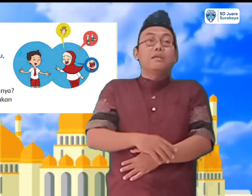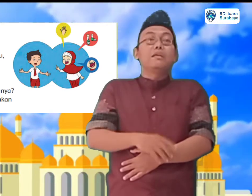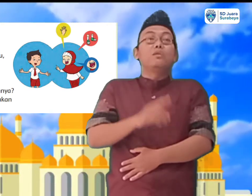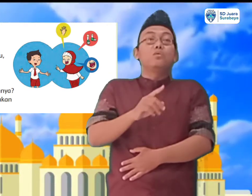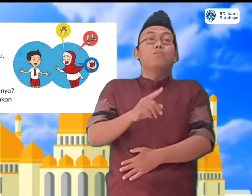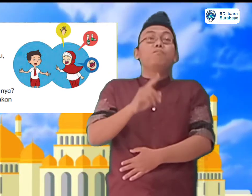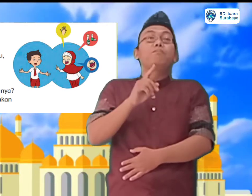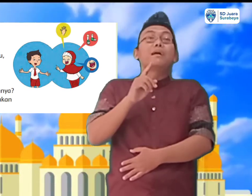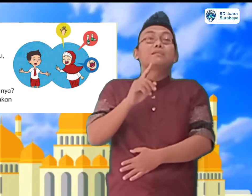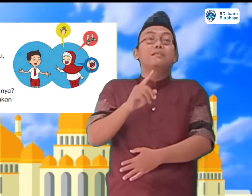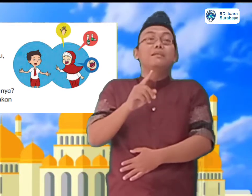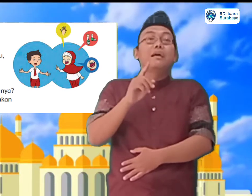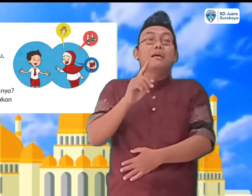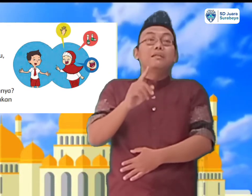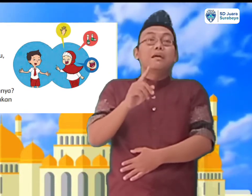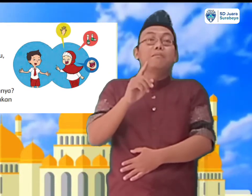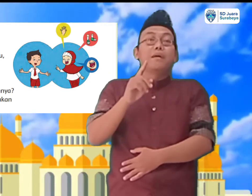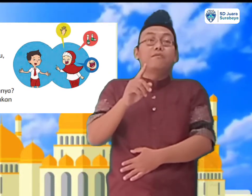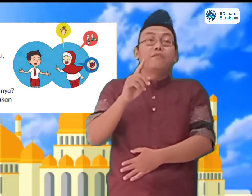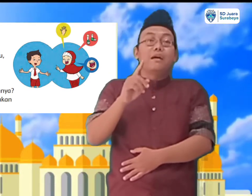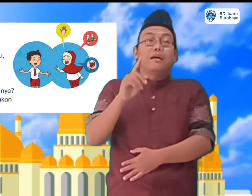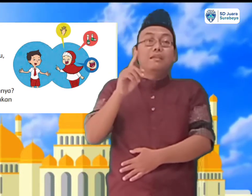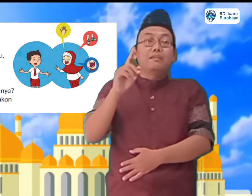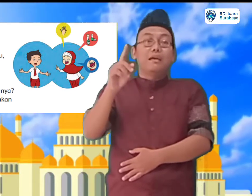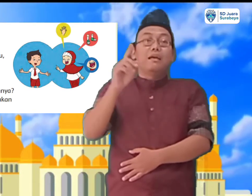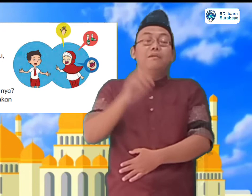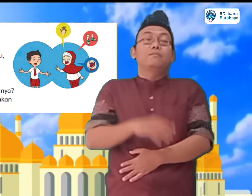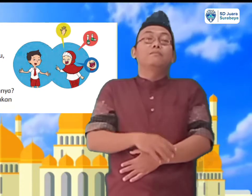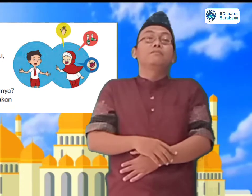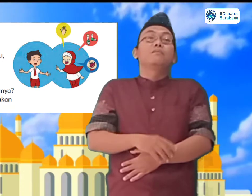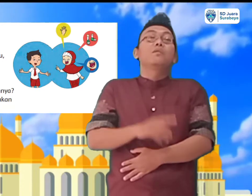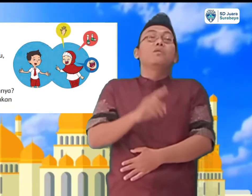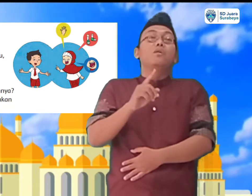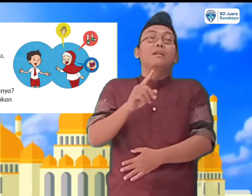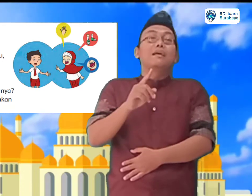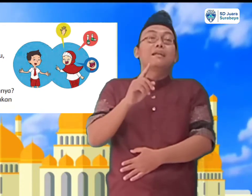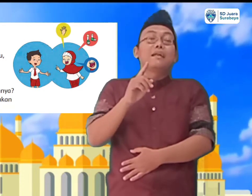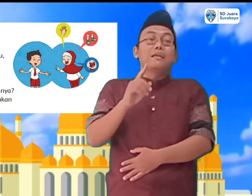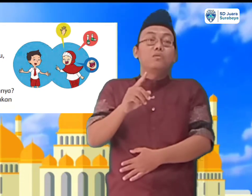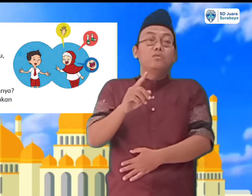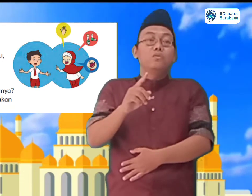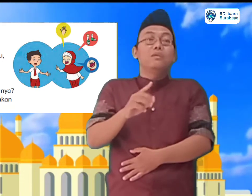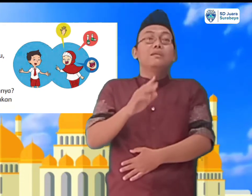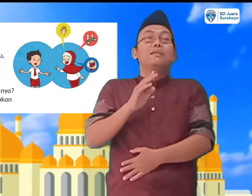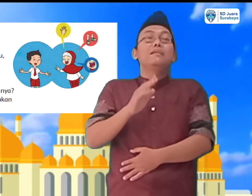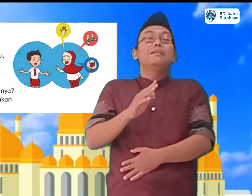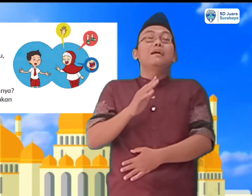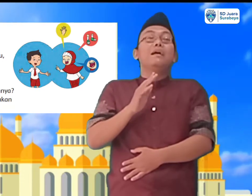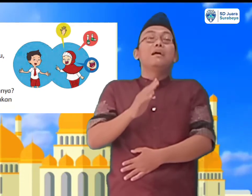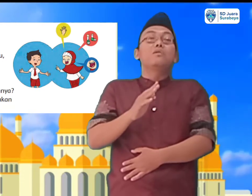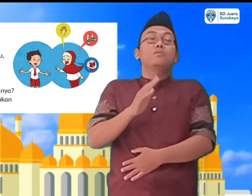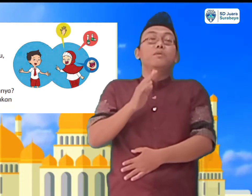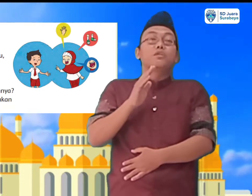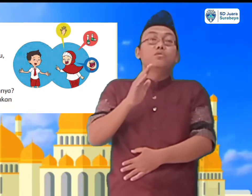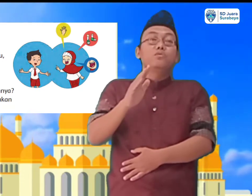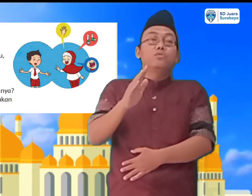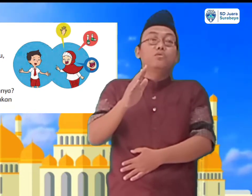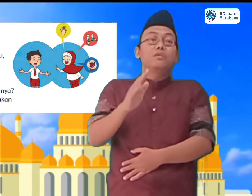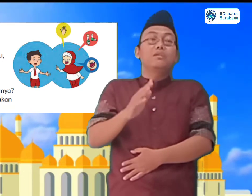ada manfaatnya. Oleh karena itu, kita harus bersyukur dan berterima kasih kepada